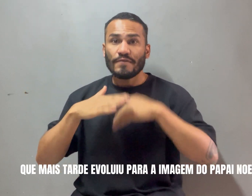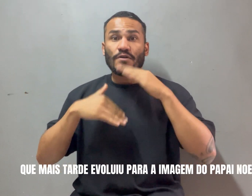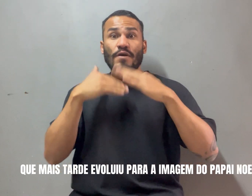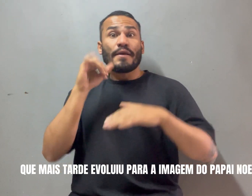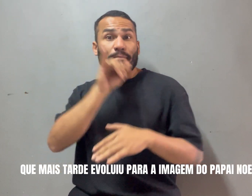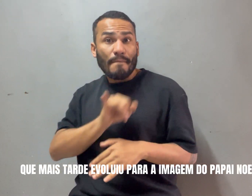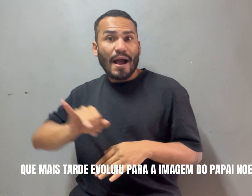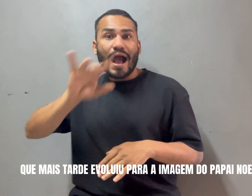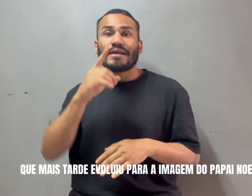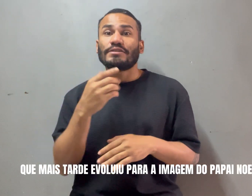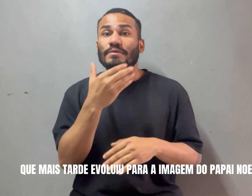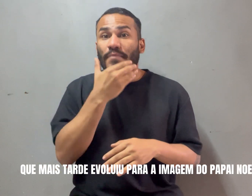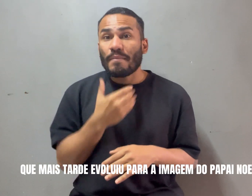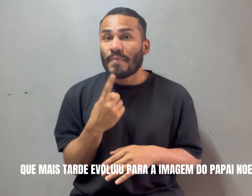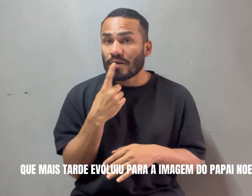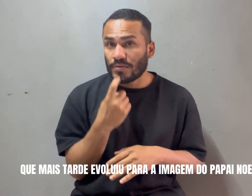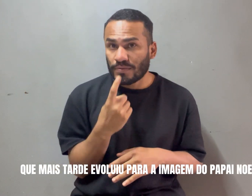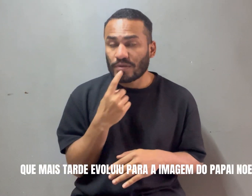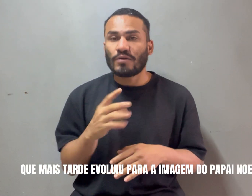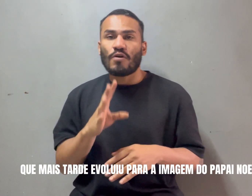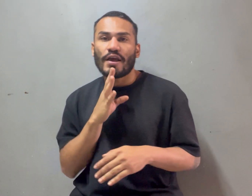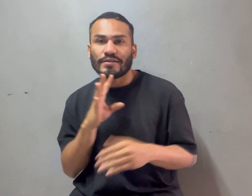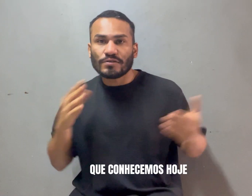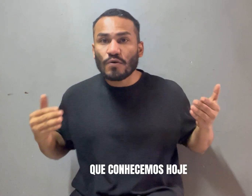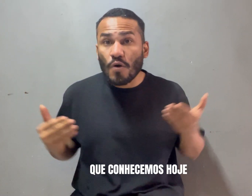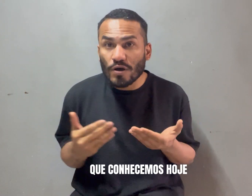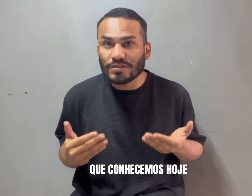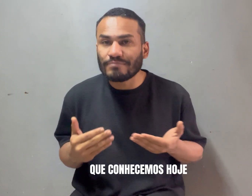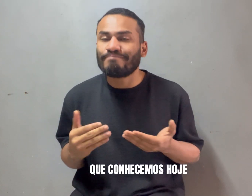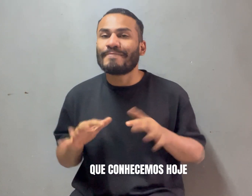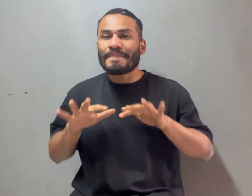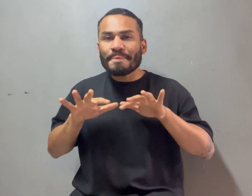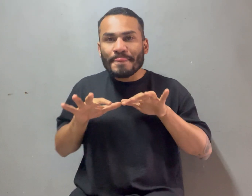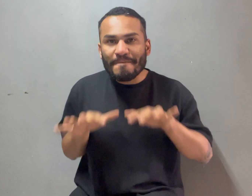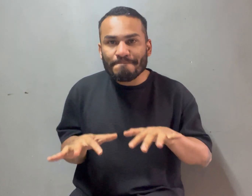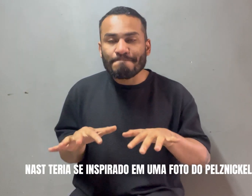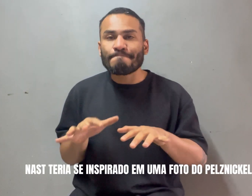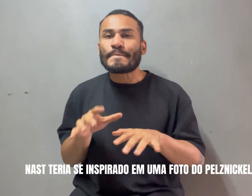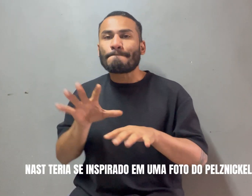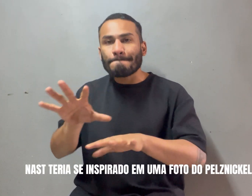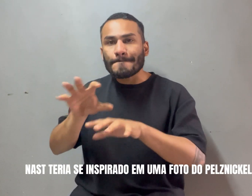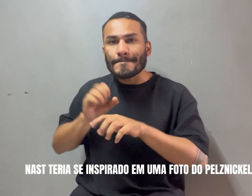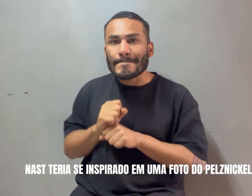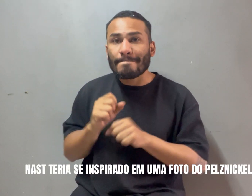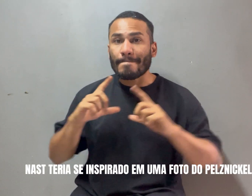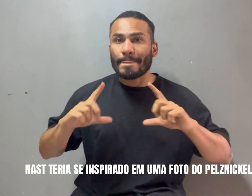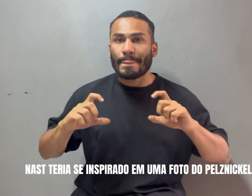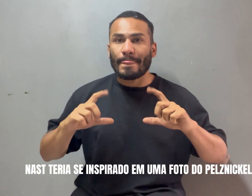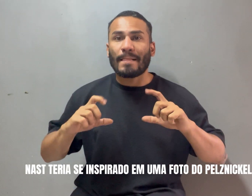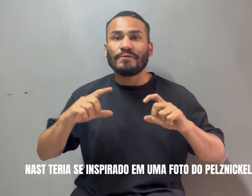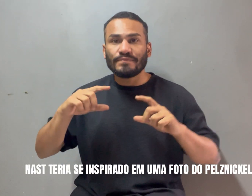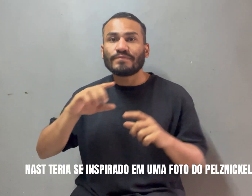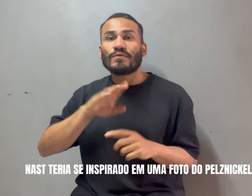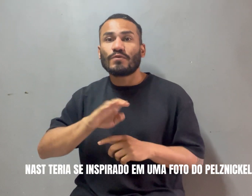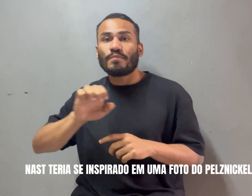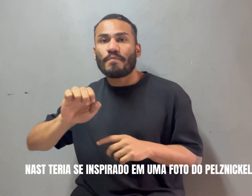tarde evoluiu para a imagem do Papai Noel, que conhecemos hoje, Nast teria se inspirado em uma foto do